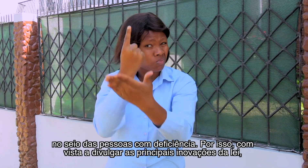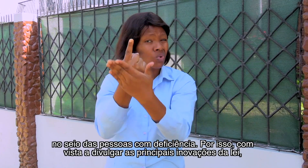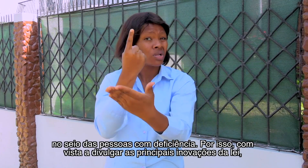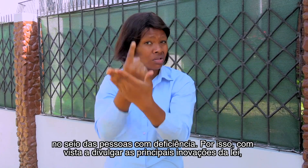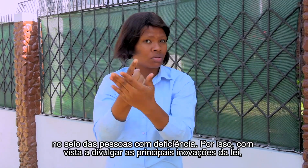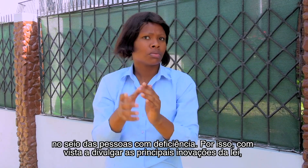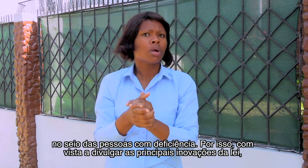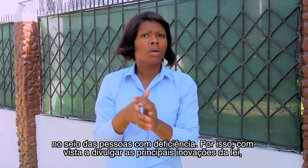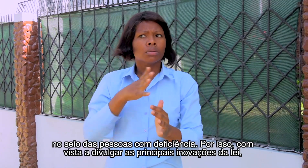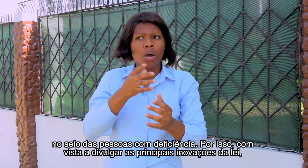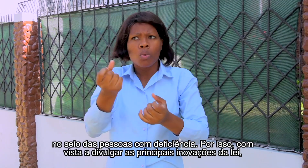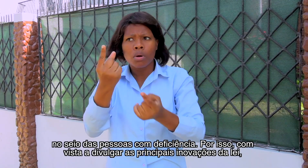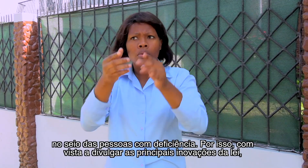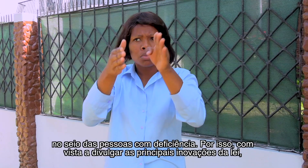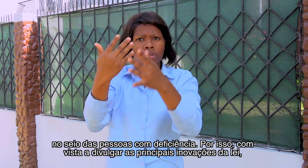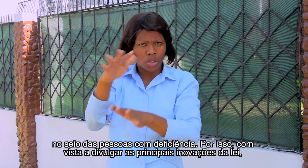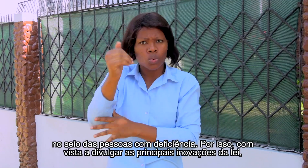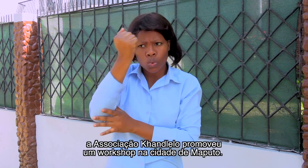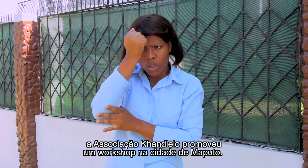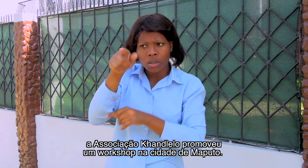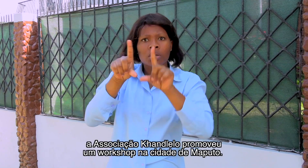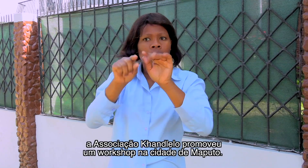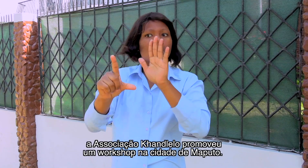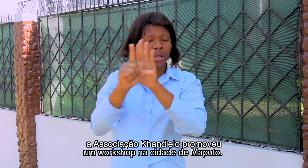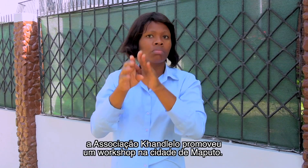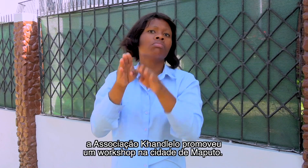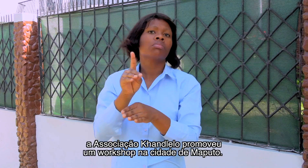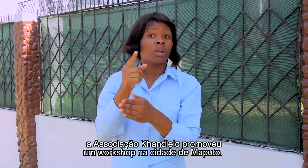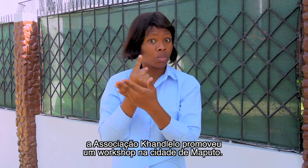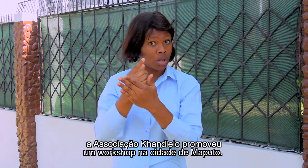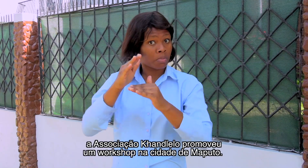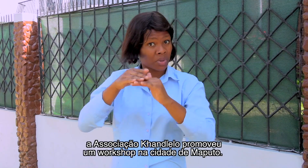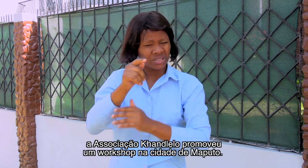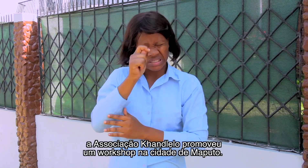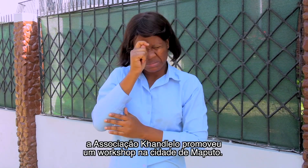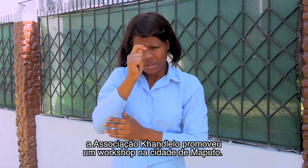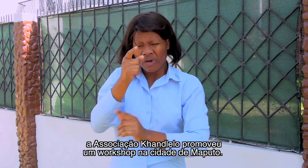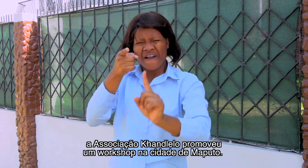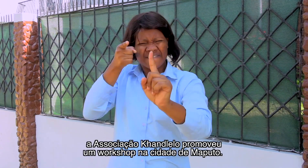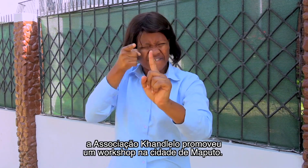com vista a divulgar as principais inovações da lei, a associação Candiello promoveu um workshop na cidade de Maputo.